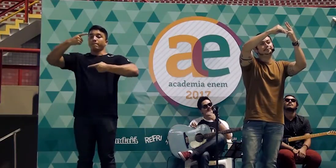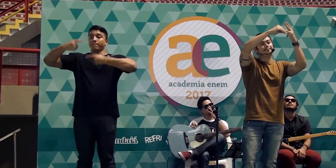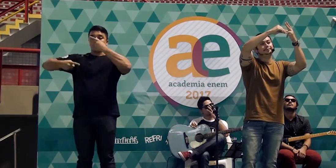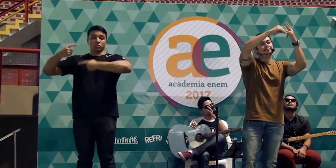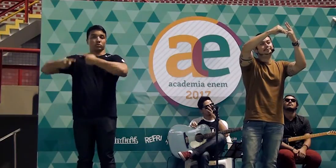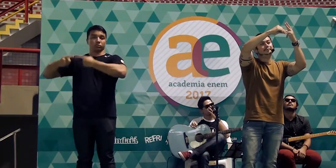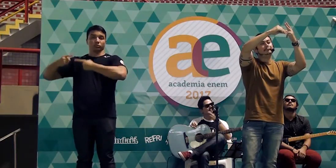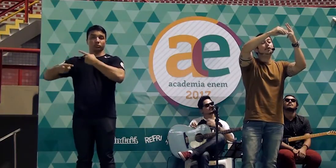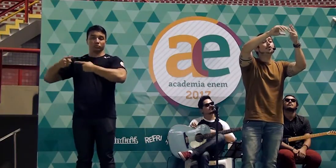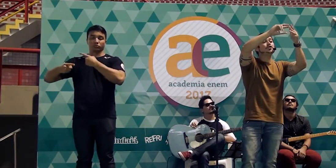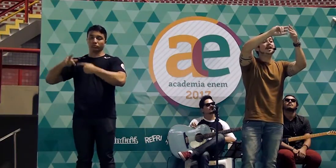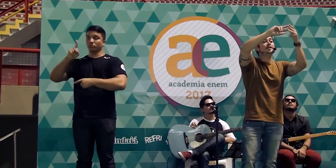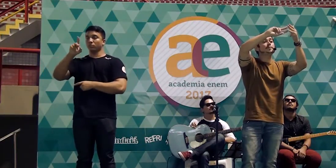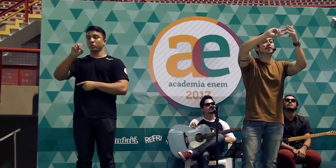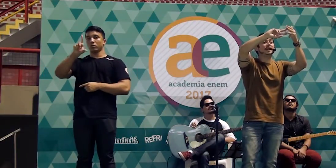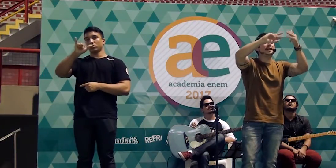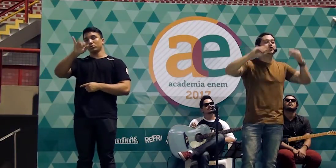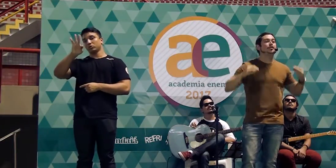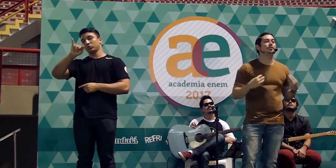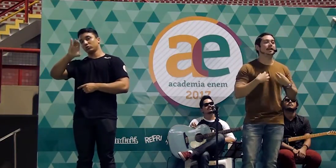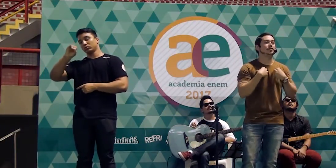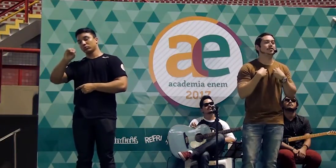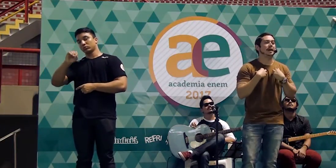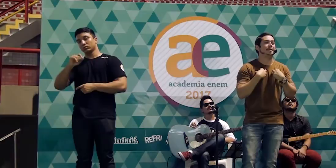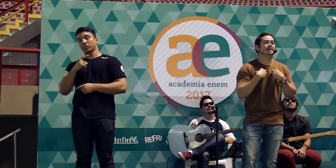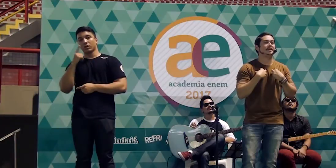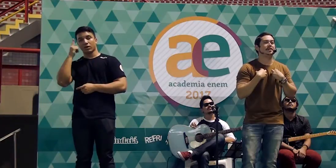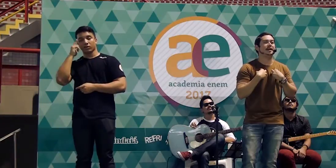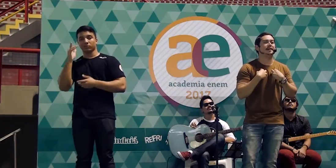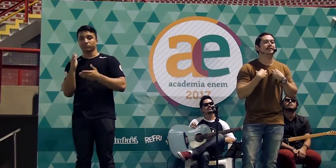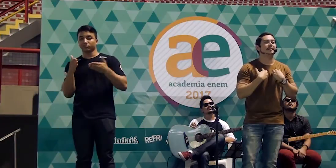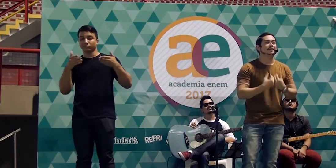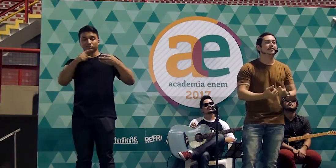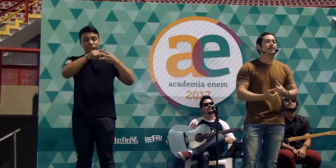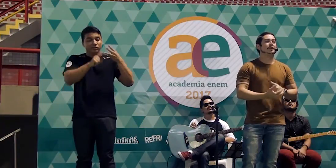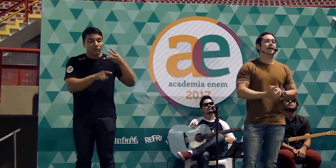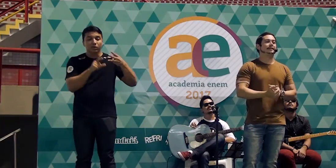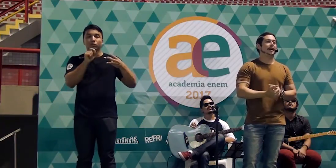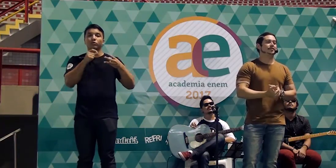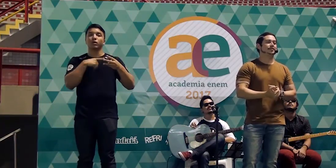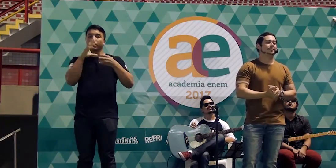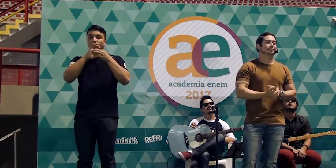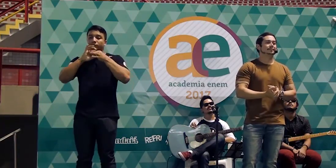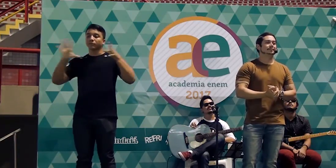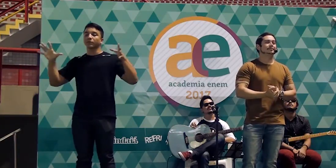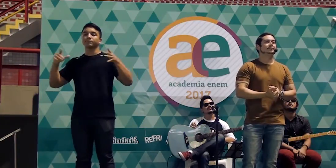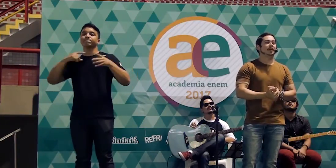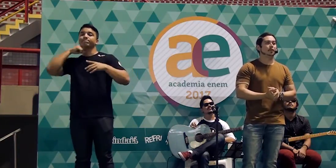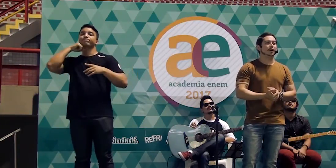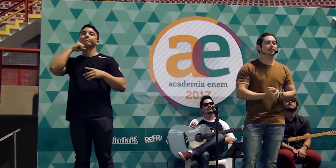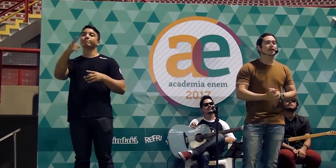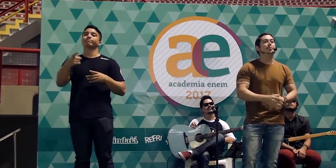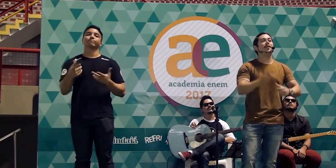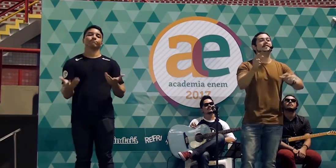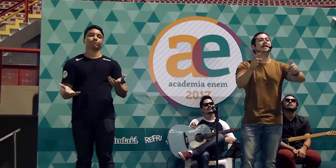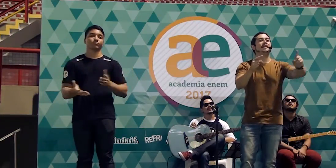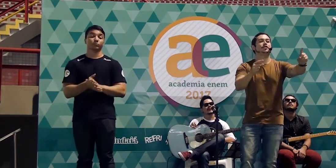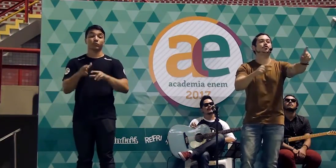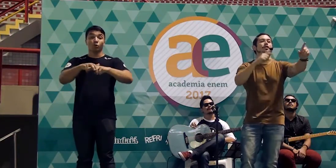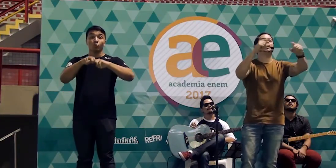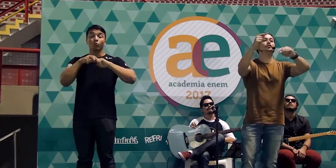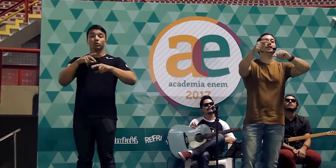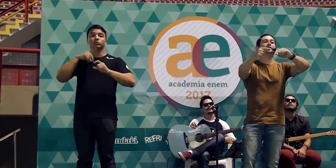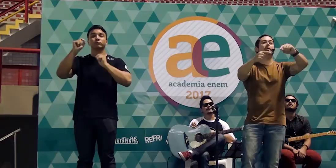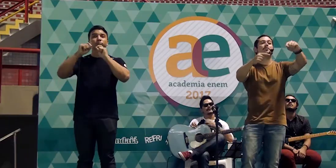político. Os 3 poderes tiram da gente a capacidade de quê? De liberdade. Tranquilo? Por isso que